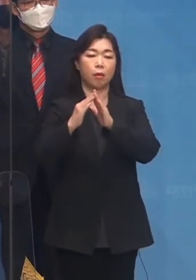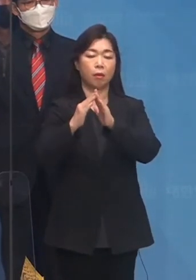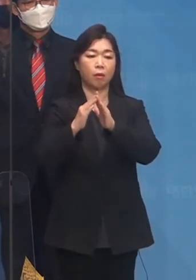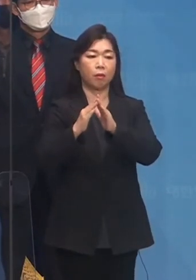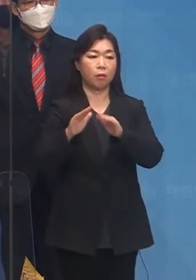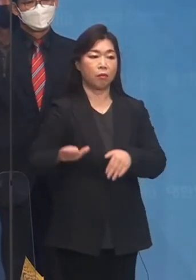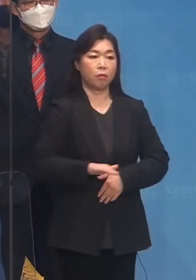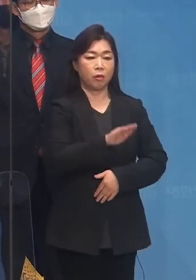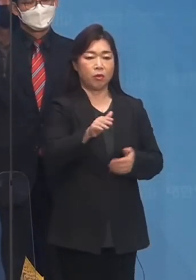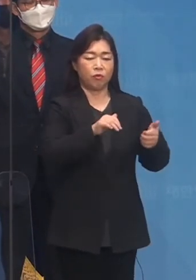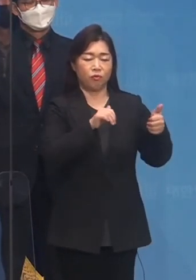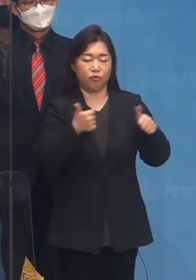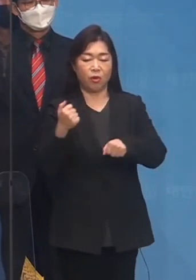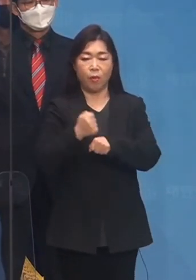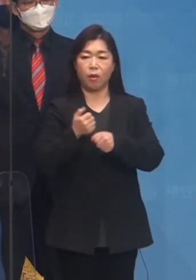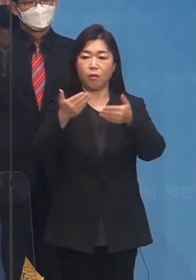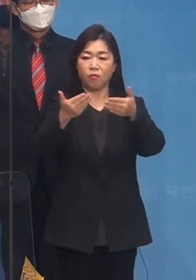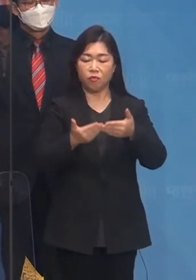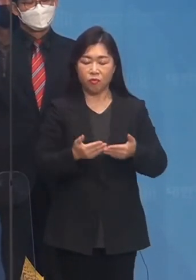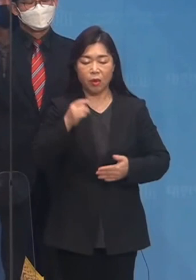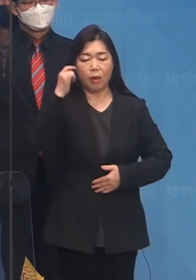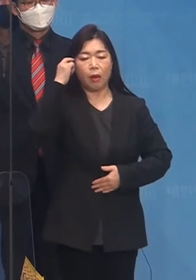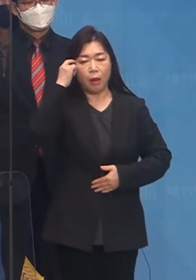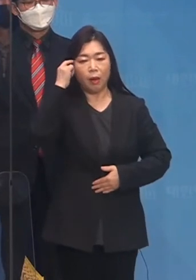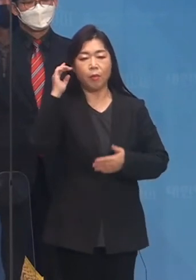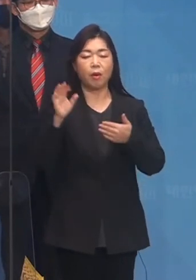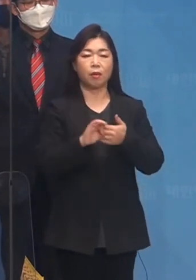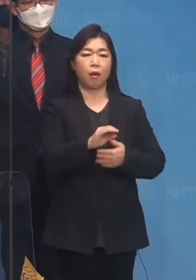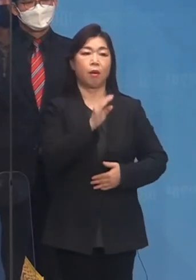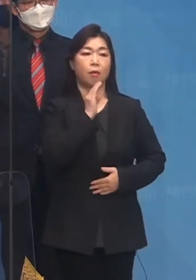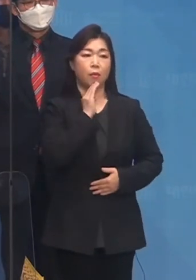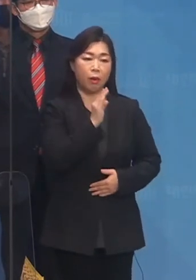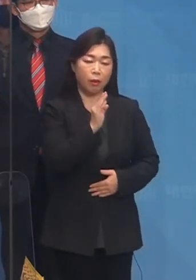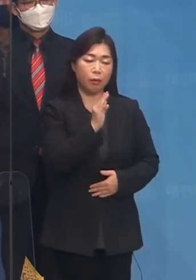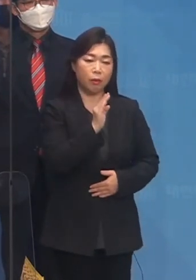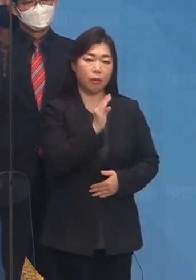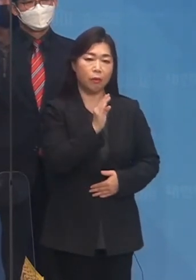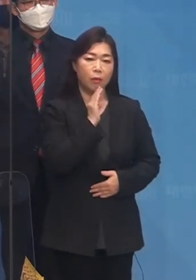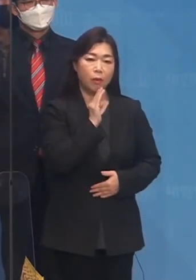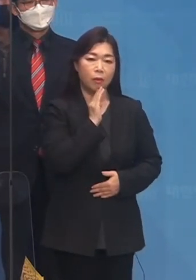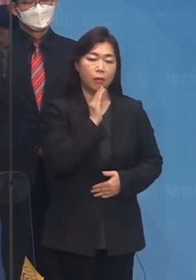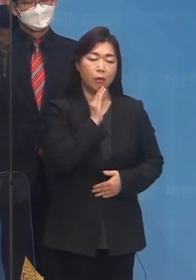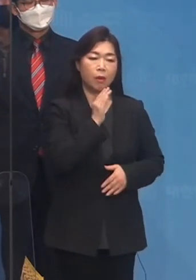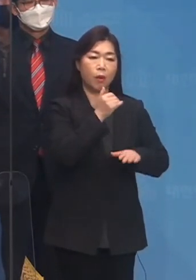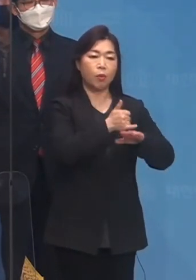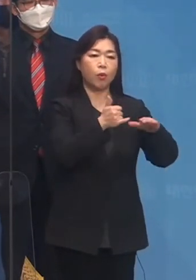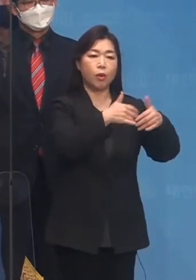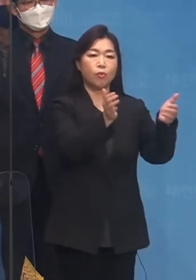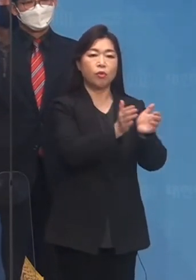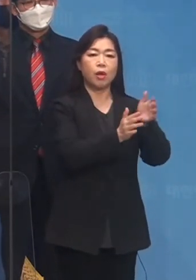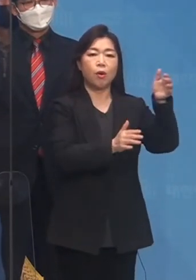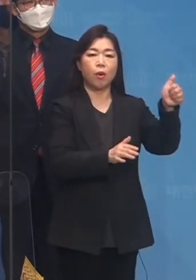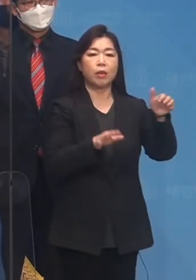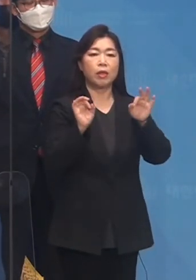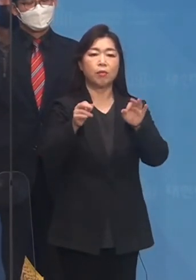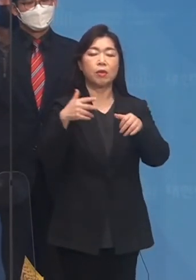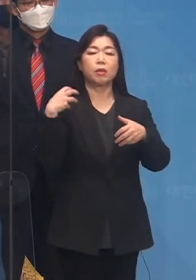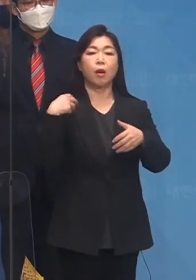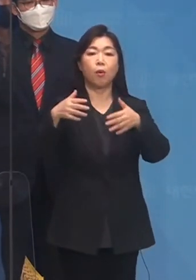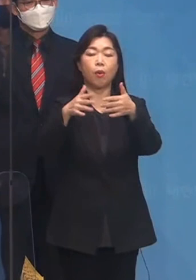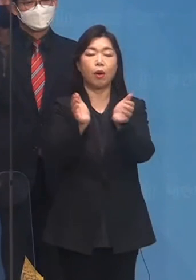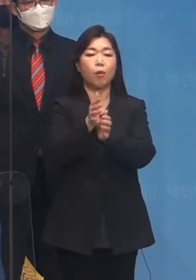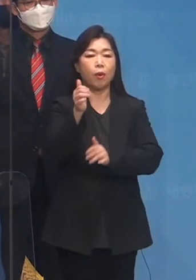사지로 몰아넣는다는 생각을 했을 때 과연 농림부의 김현수 장관은 우리